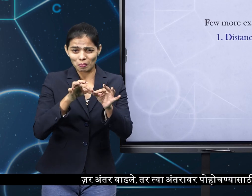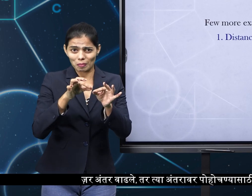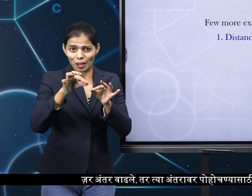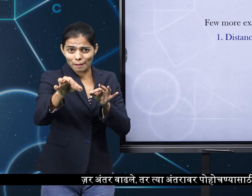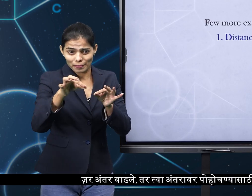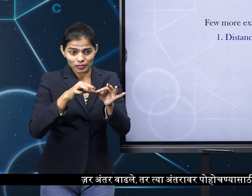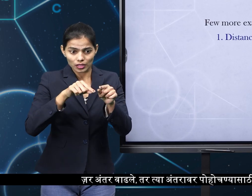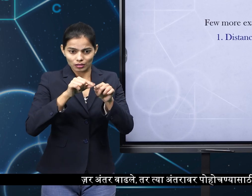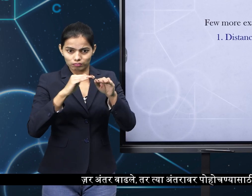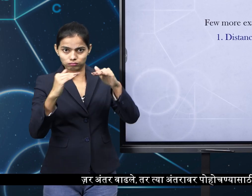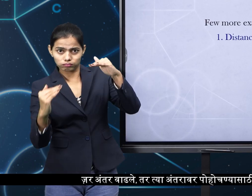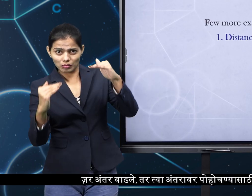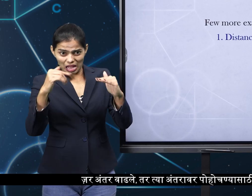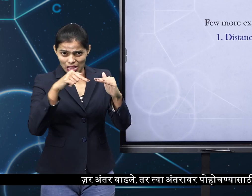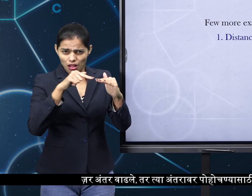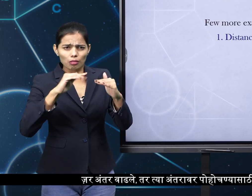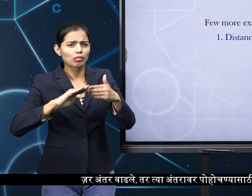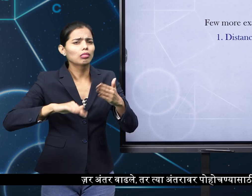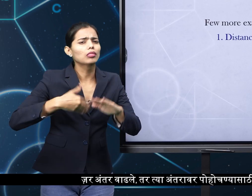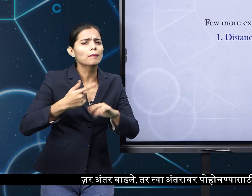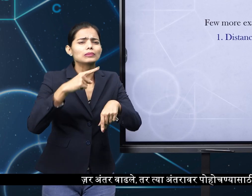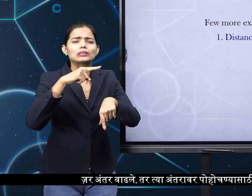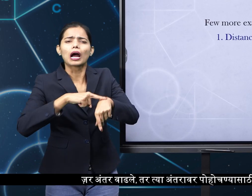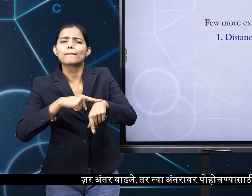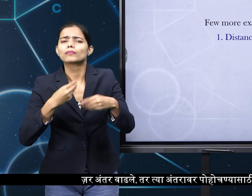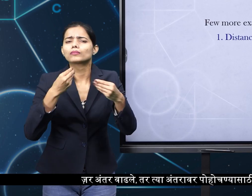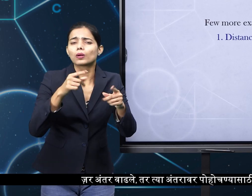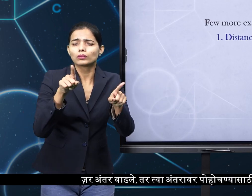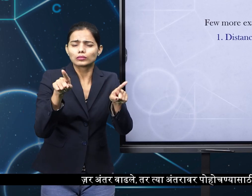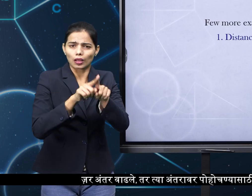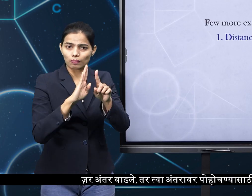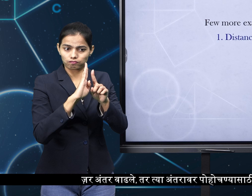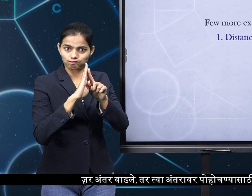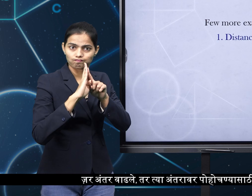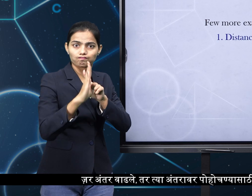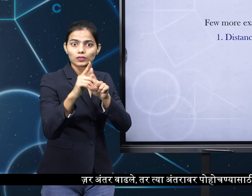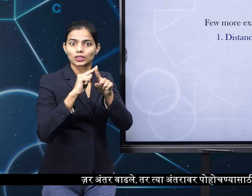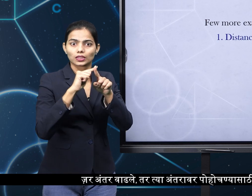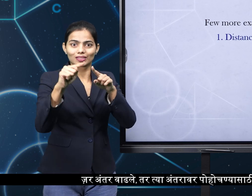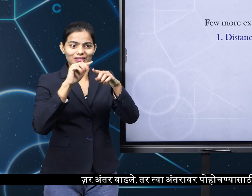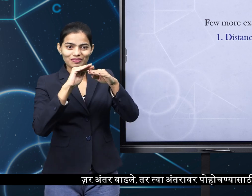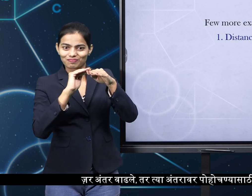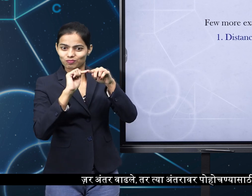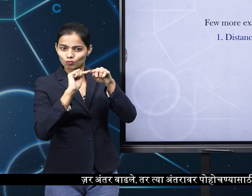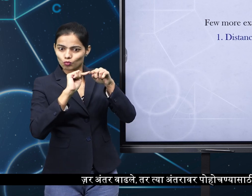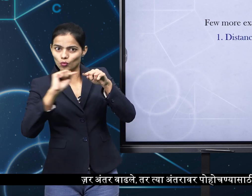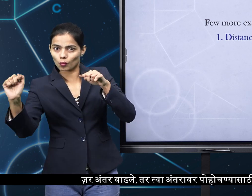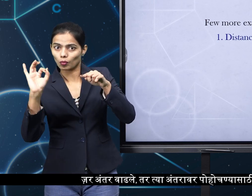जर अंतर वाढले तर त्या अंतरावर पोहोचण्यासाठी लागणारा वेळ देखील वाढेल आणि उलट.